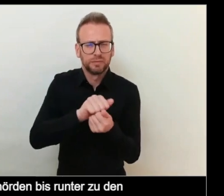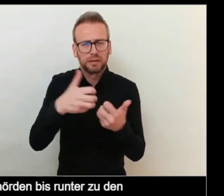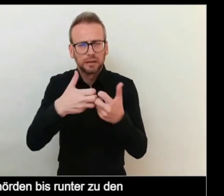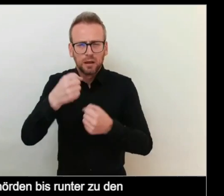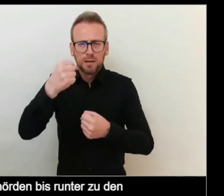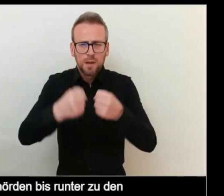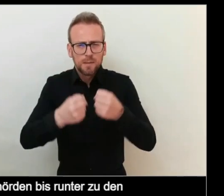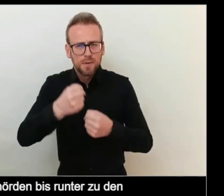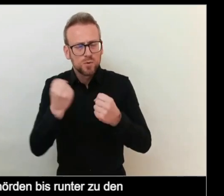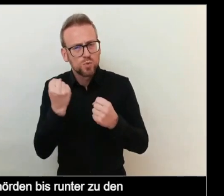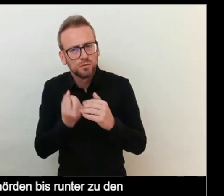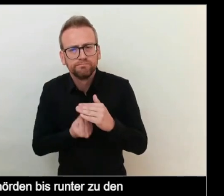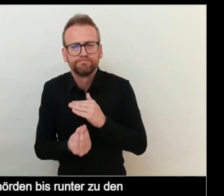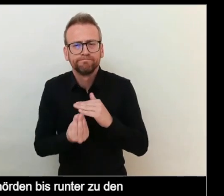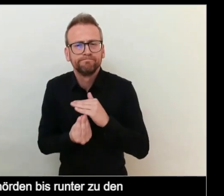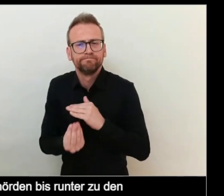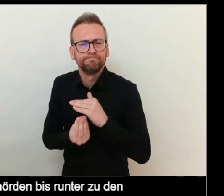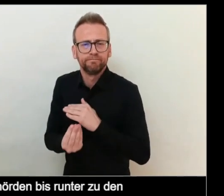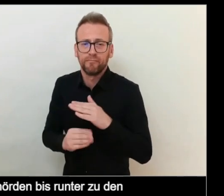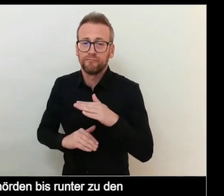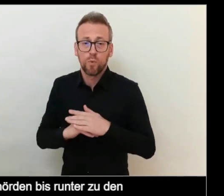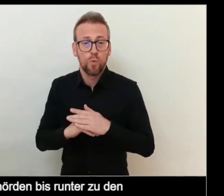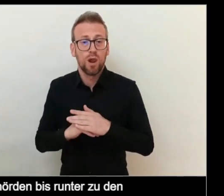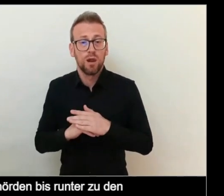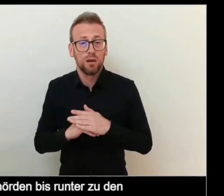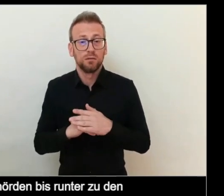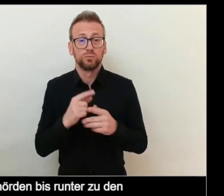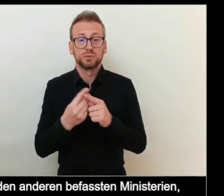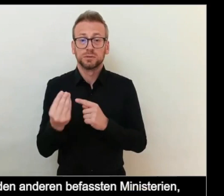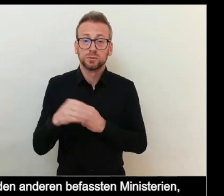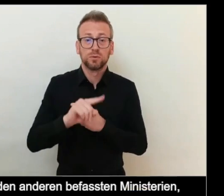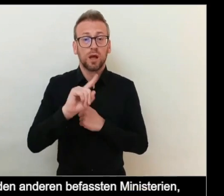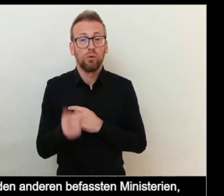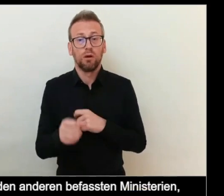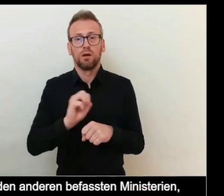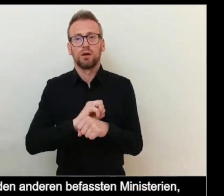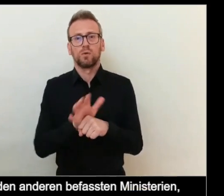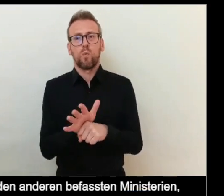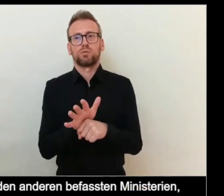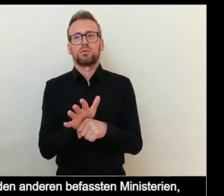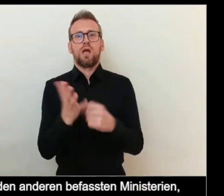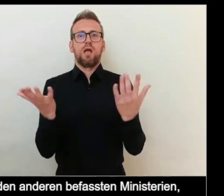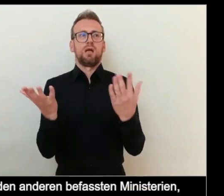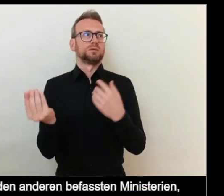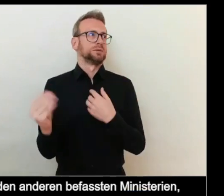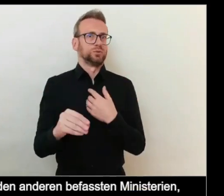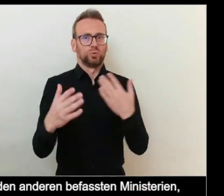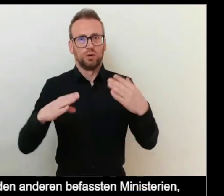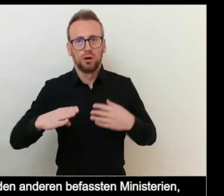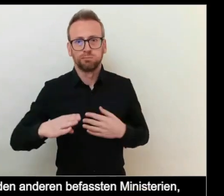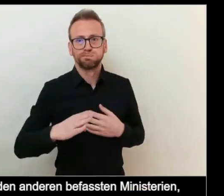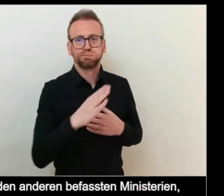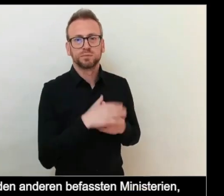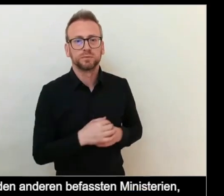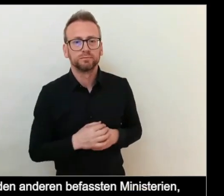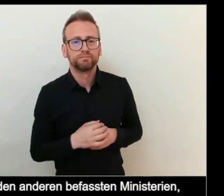derzeit wieder. Aktuell werden wieder Höchstwerte erreicht, was die Infektionszahlen betrifft, was die